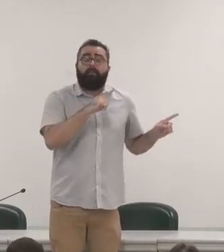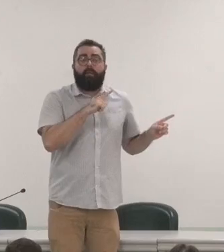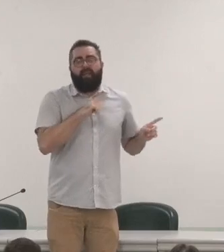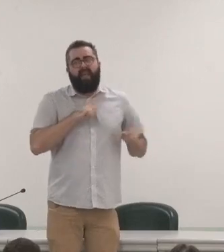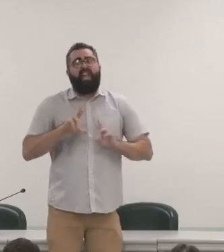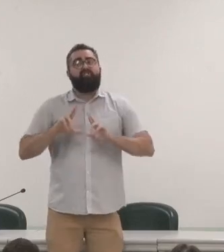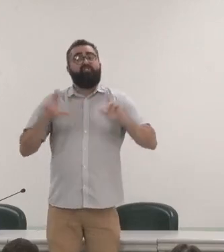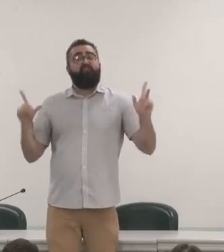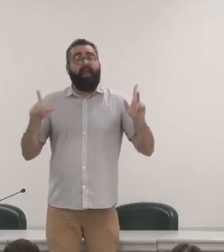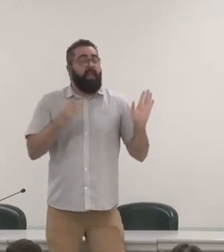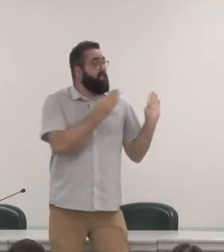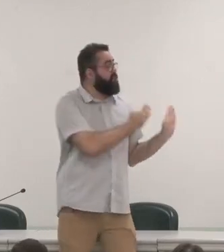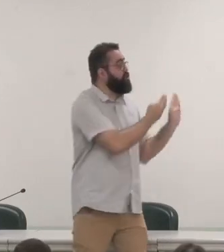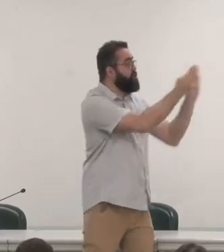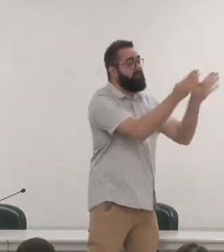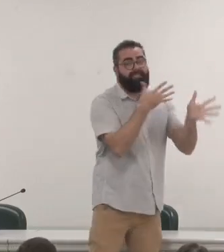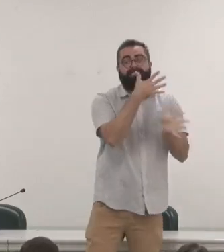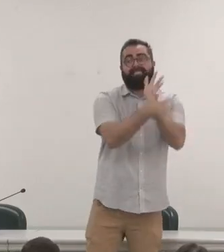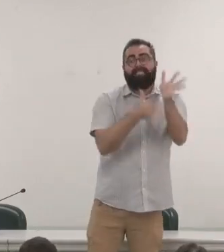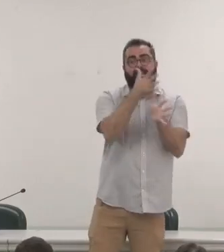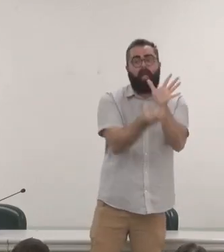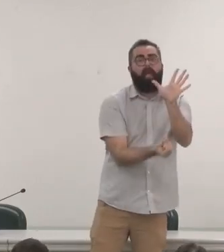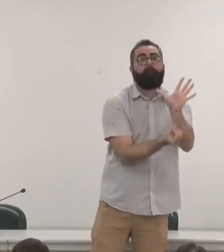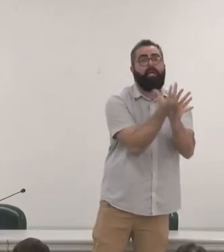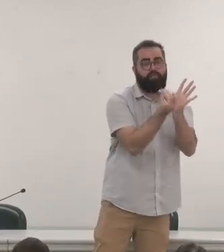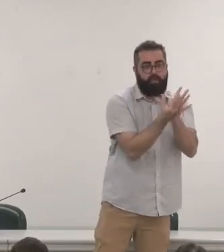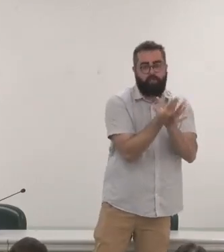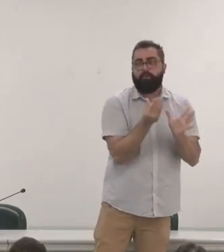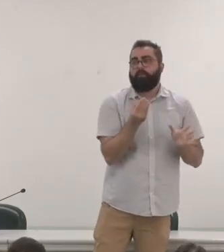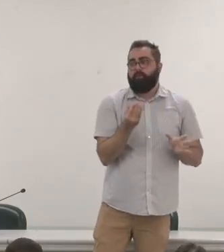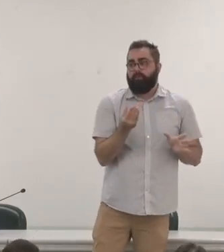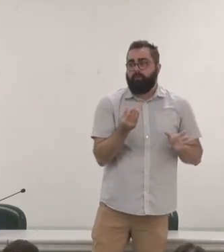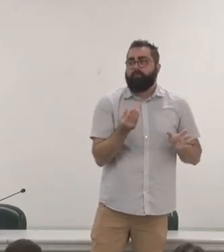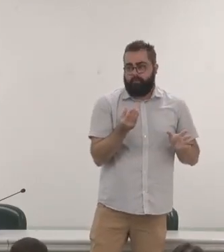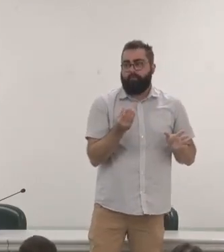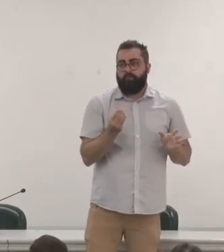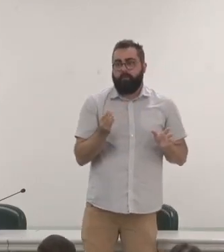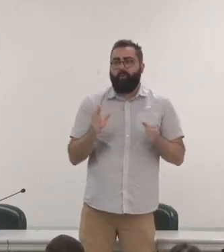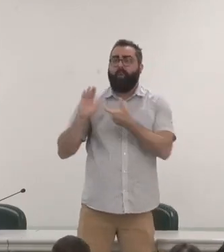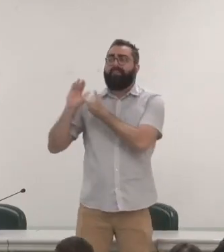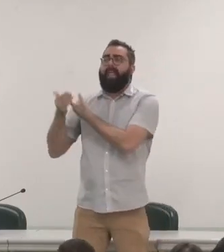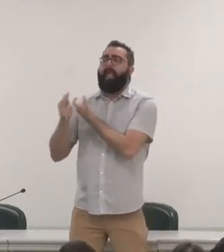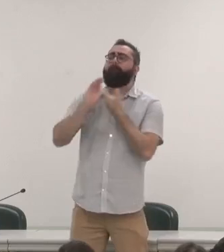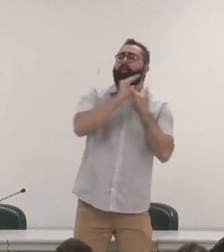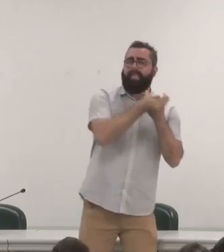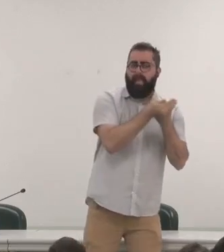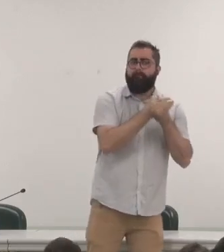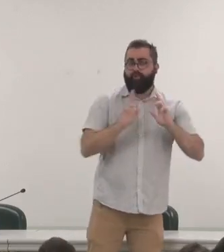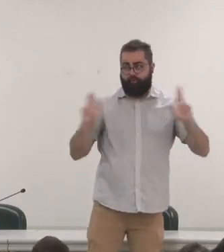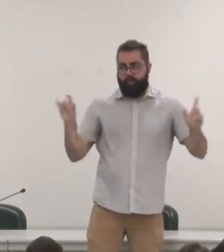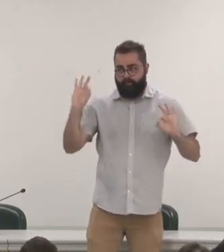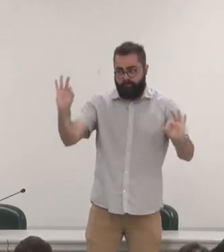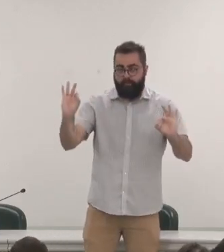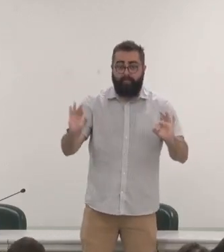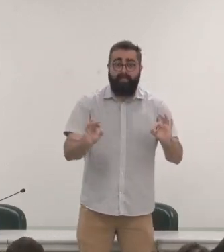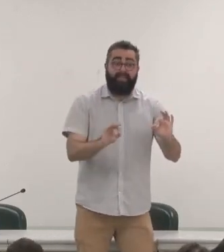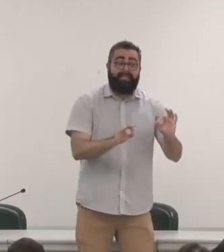desenvolve. Só que isso não é a mesma coisa do que está sendo conceitualizado aqui como línguas de